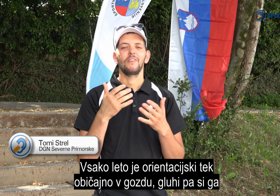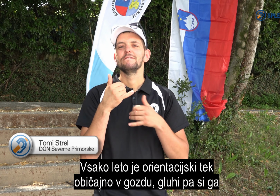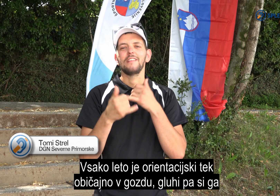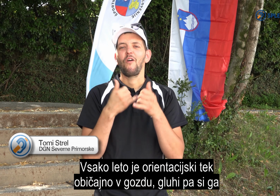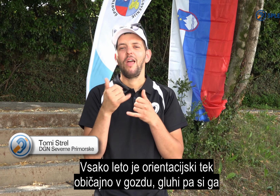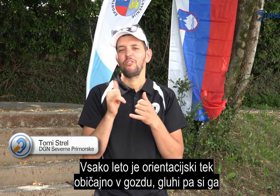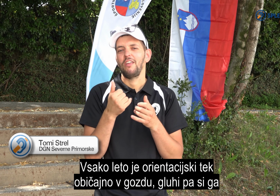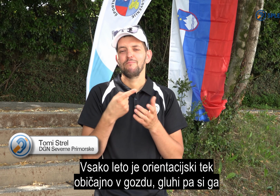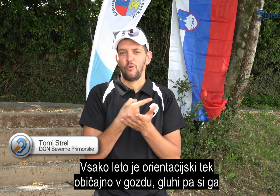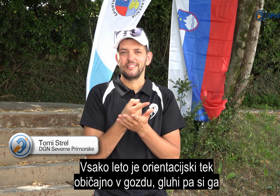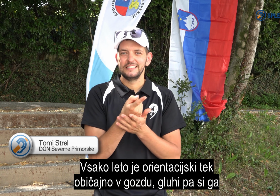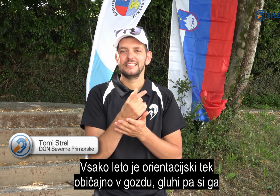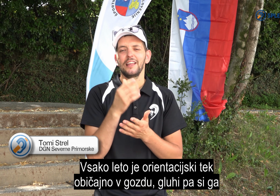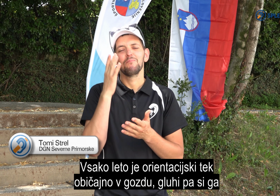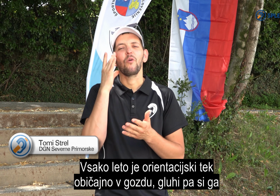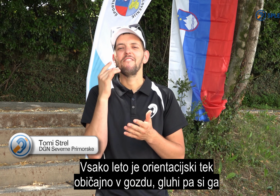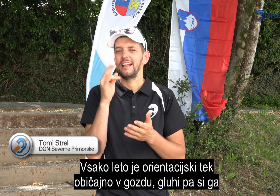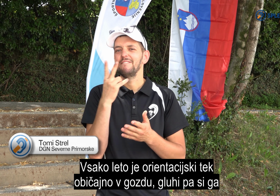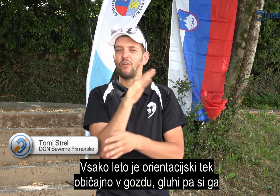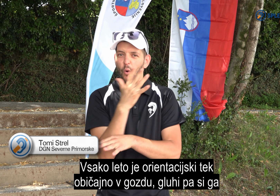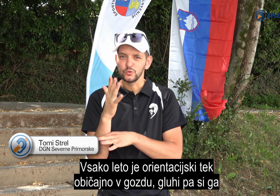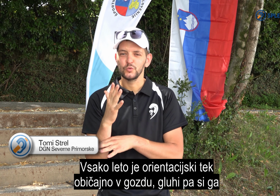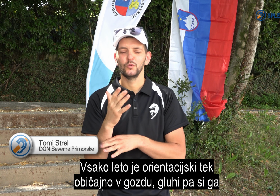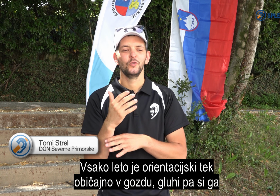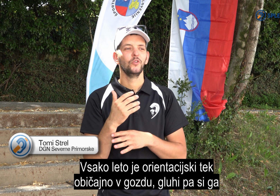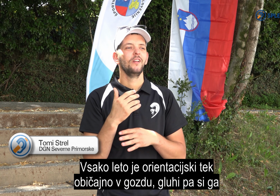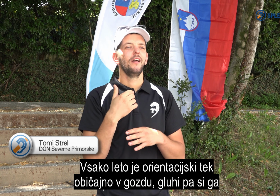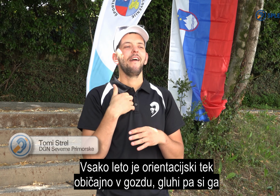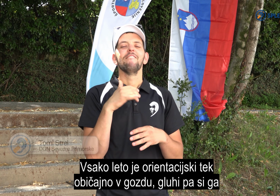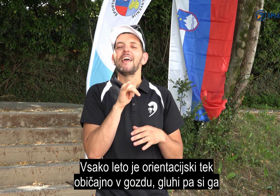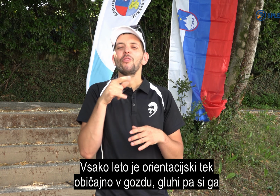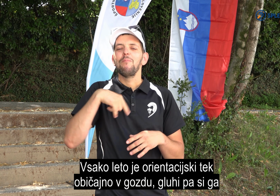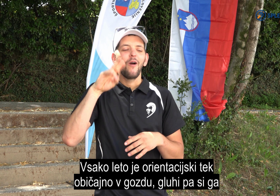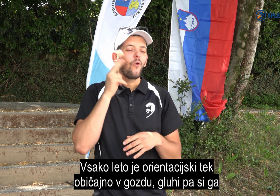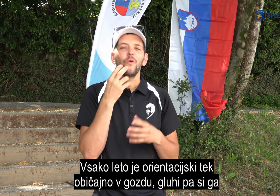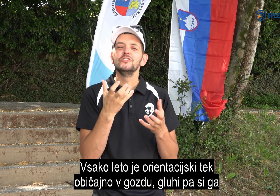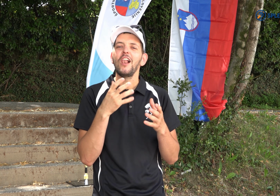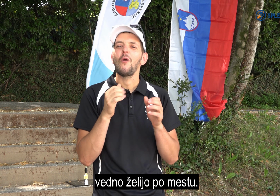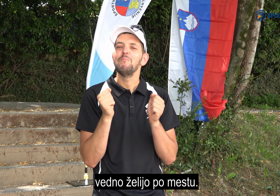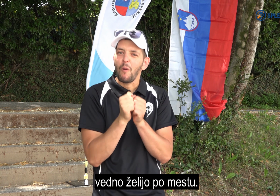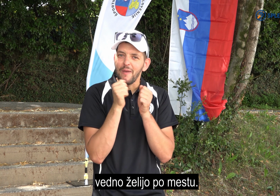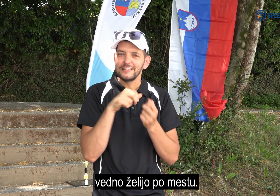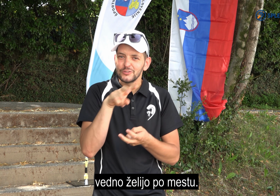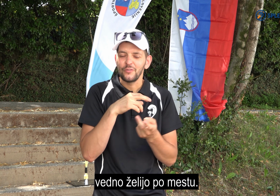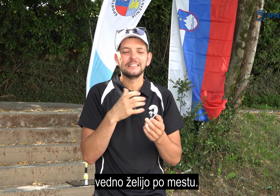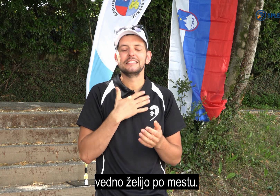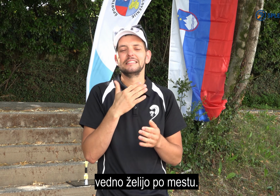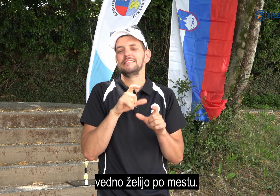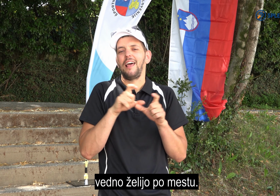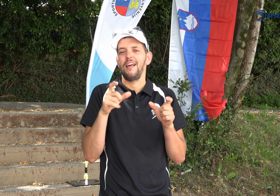Vsako leto je orientacijski tek običajno v gozdu, gluhi pa si ga vedno želijo po mestu. Tam je lažje